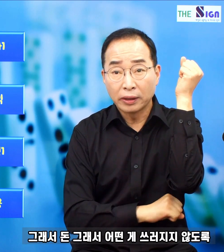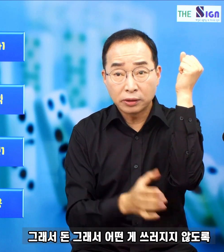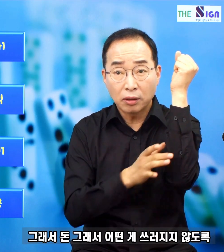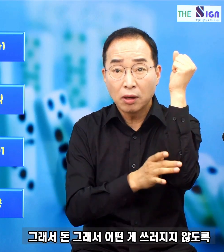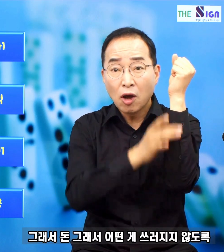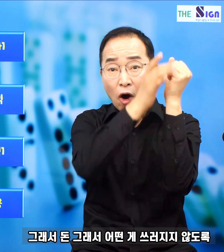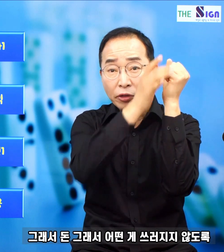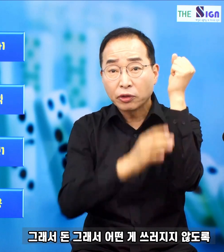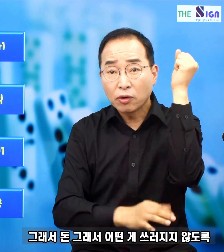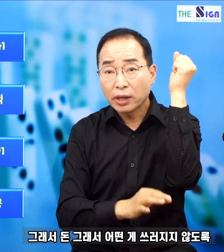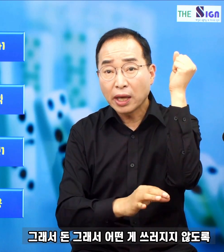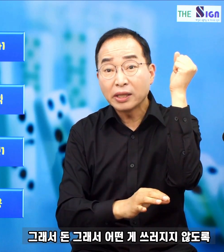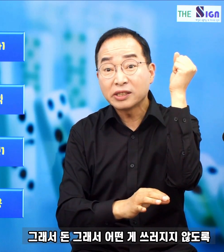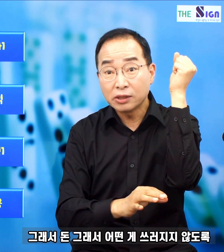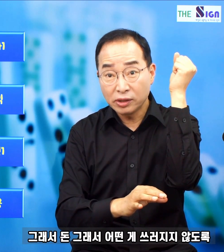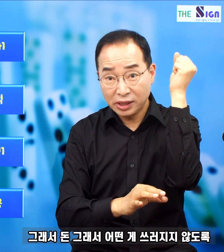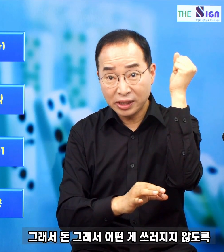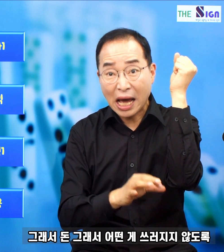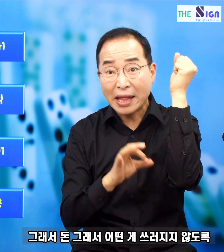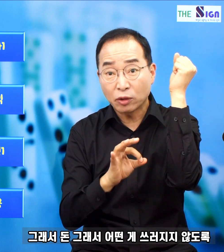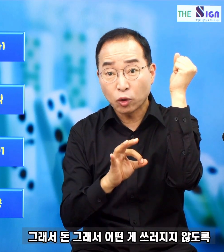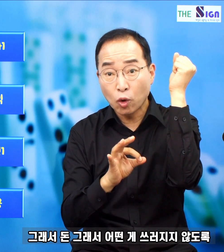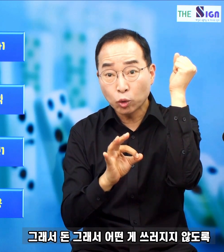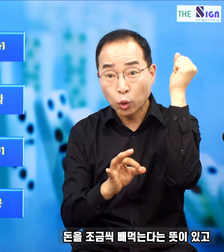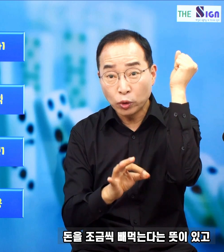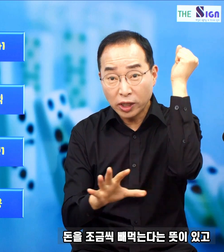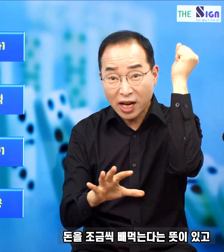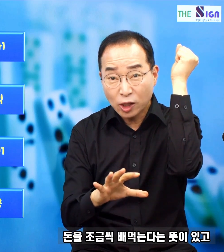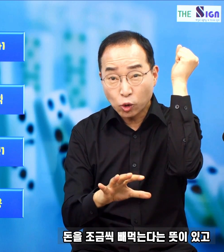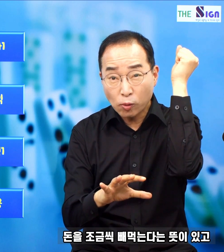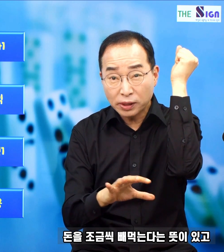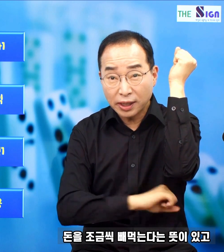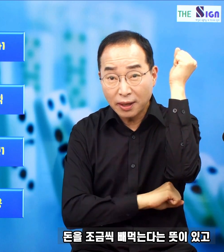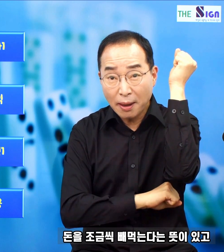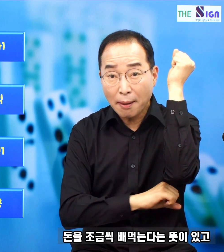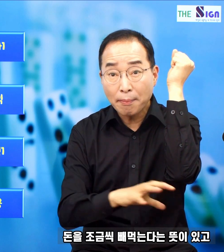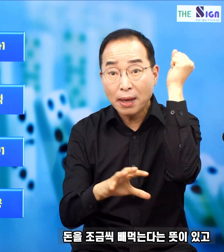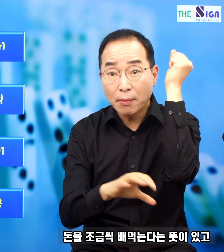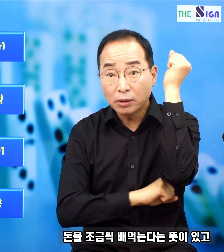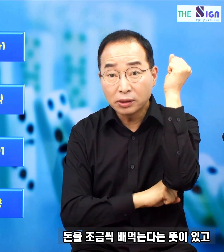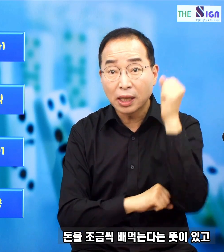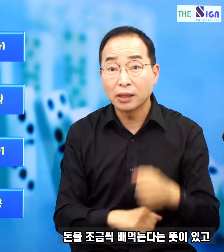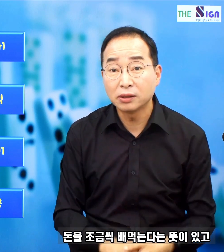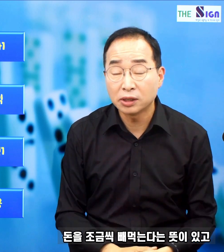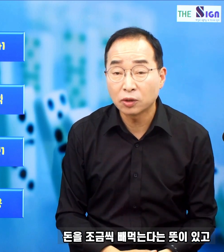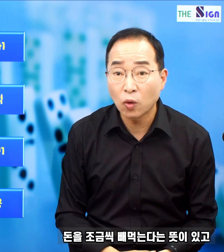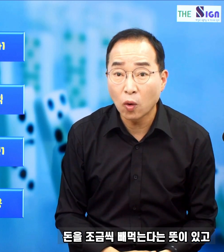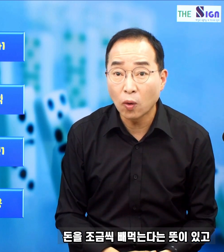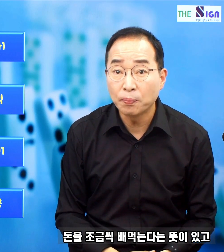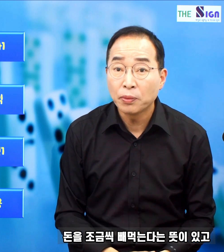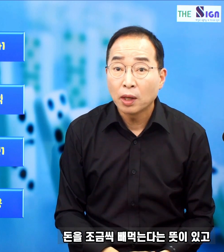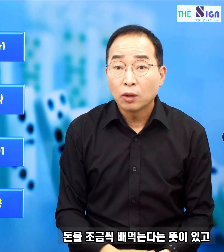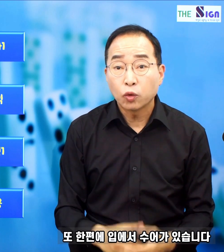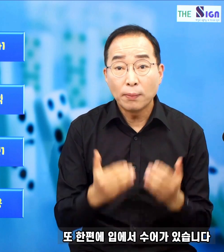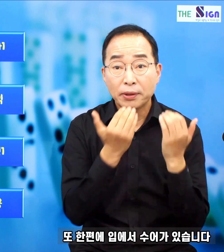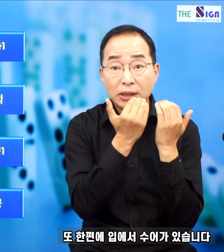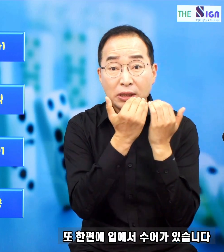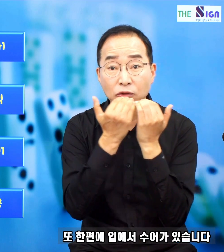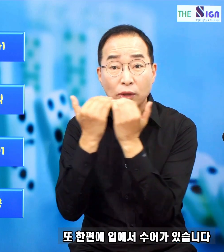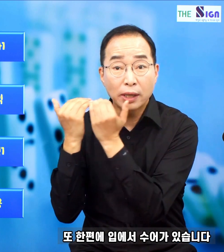그래서 어떤 게 쓰러지지 않도록 돈을 조금씩 빼먹는다라는 뜻이 있고, 또 한편에 이수화가